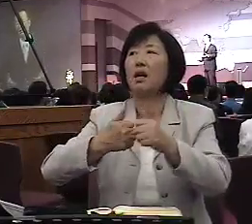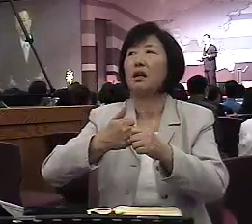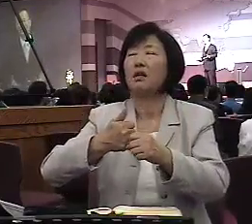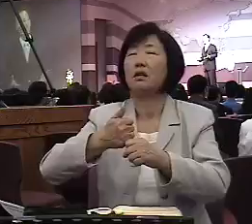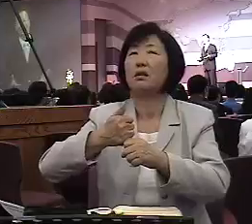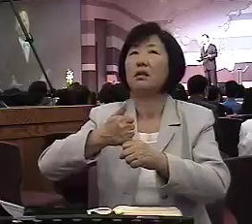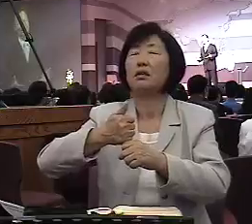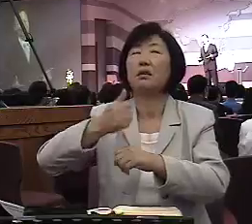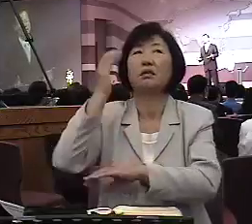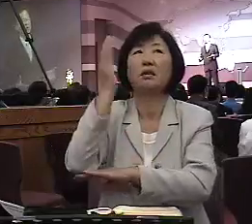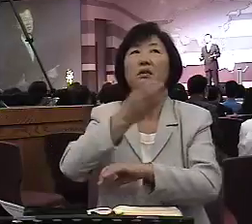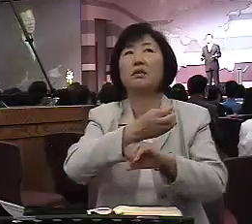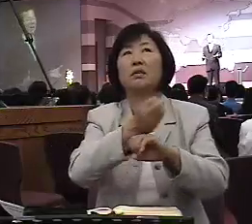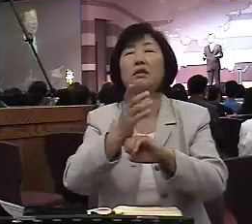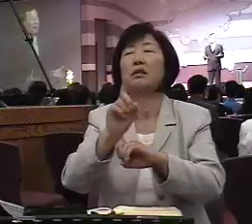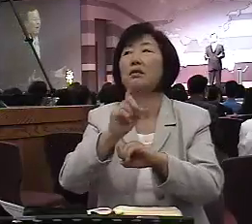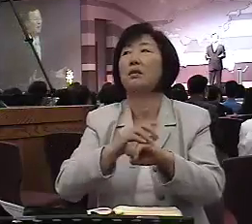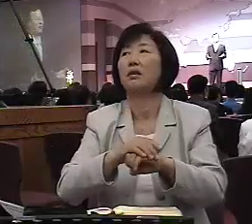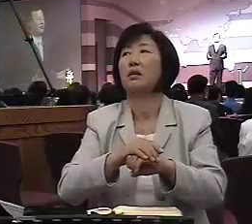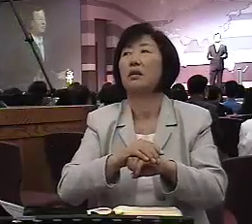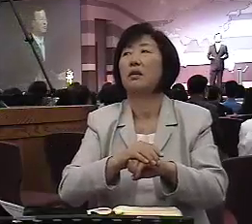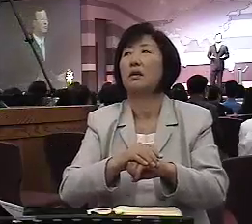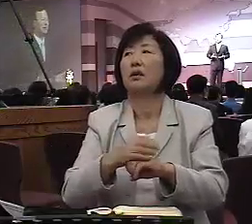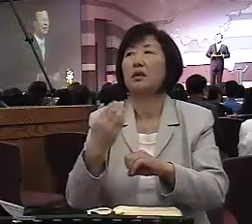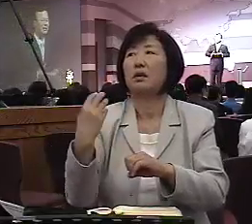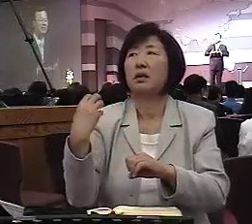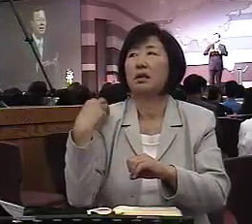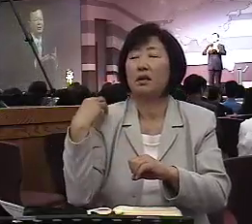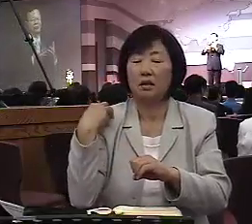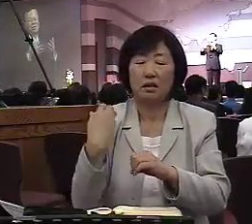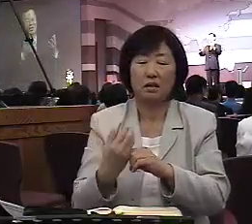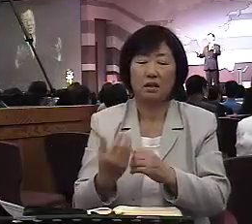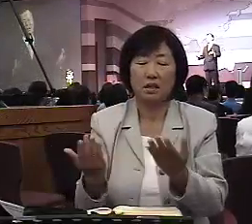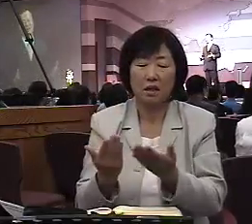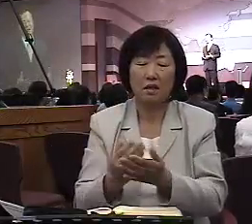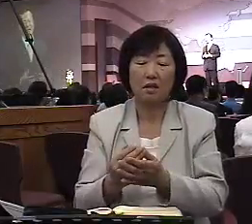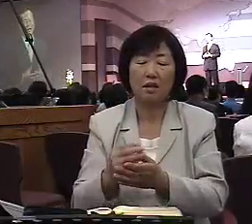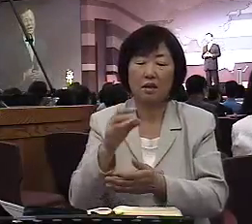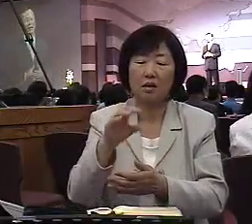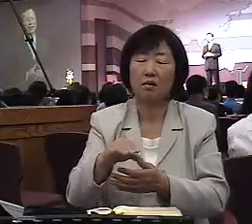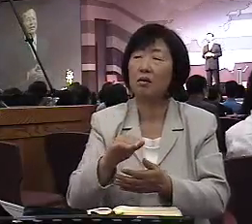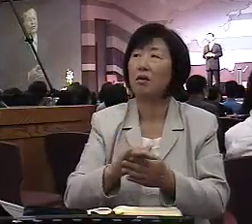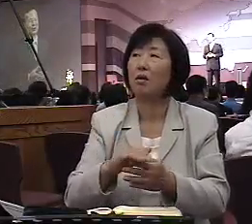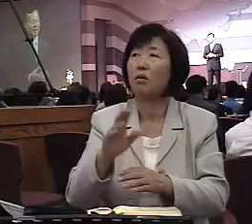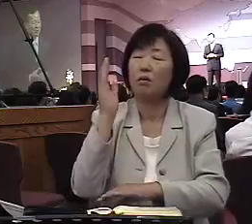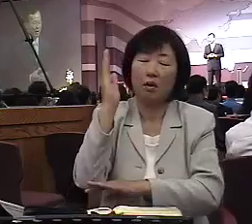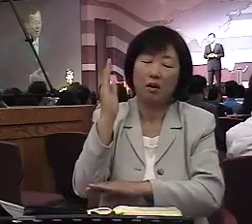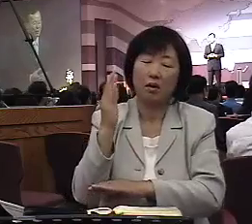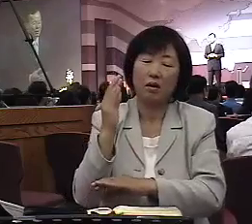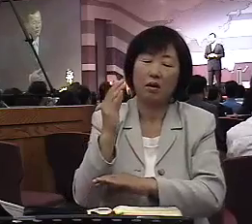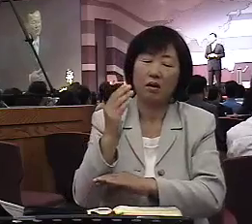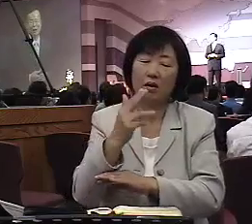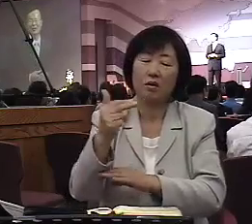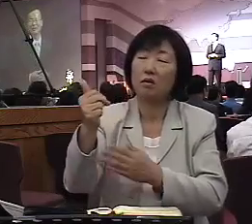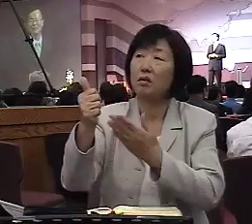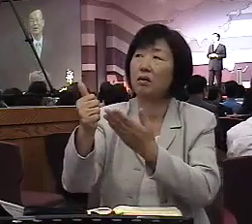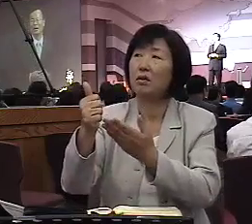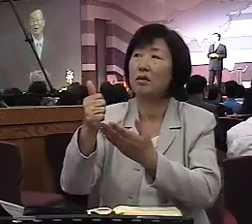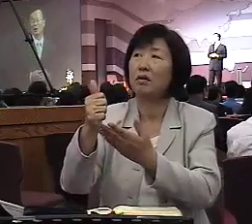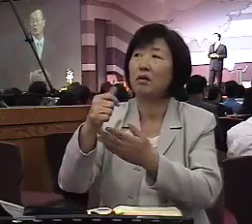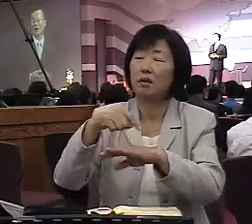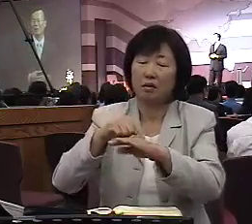합니까? 이 막중한 사역을 앞에 놓고 무슨 말씀을 가지고 시작해야 합니까? 주님께서 마음속에 주신